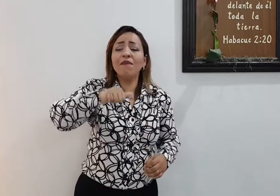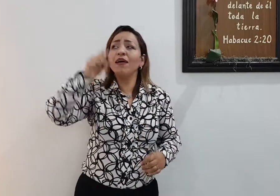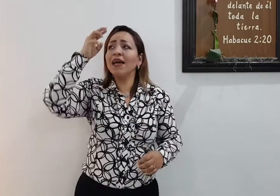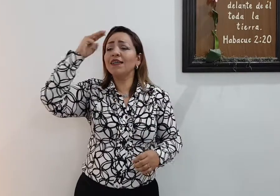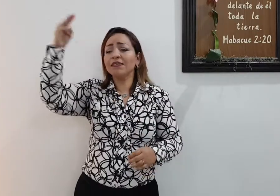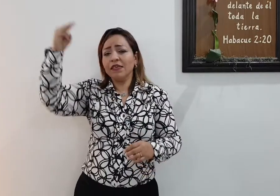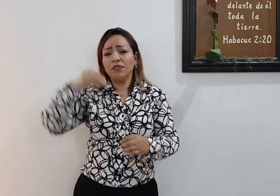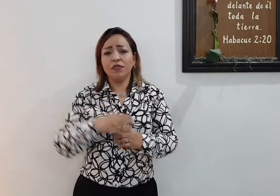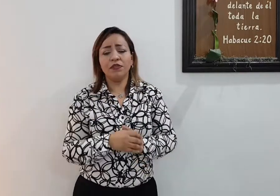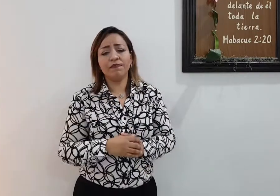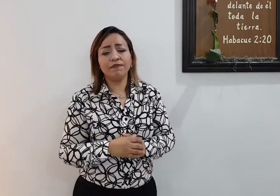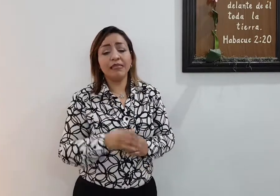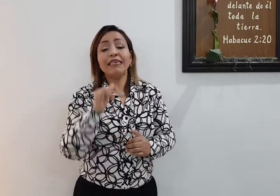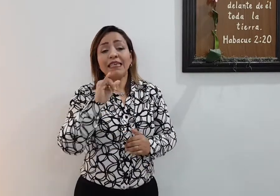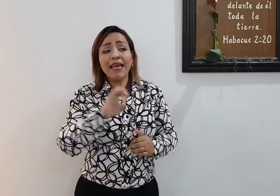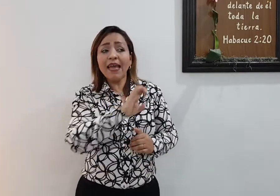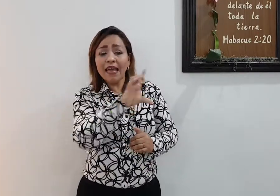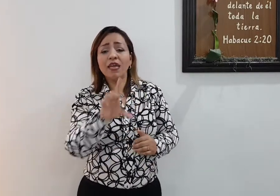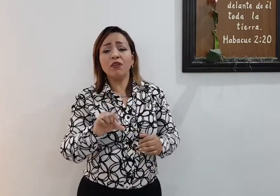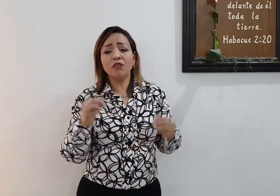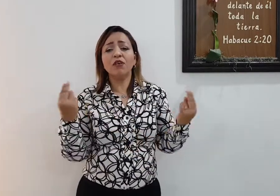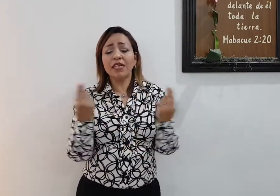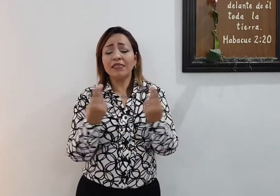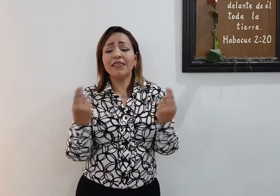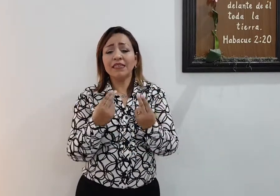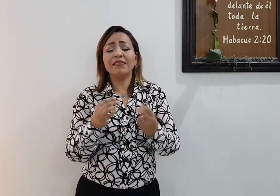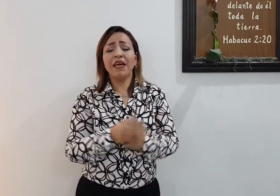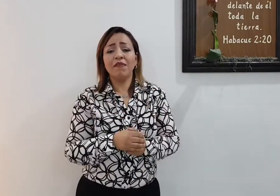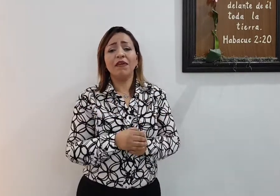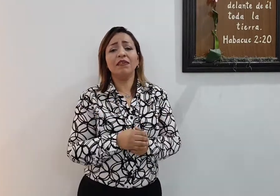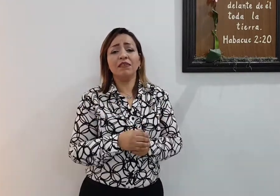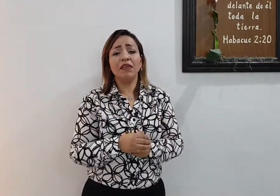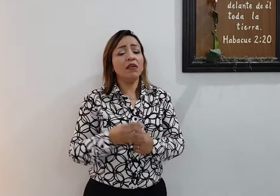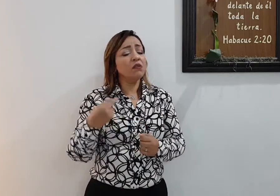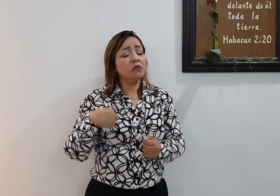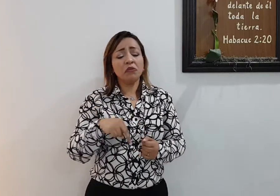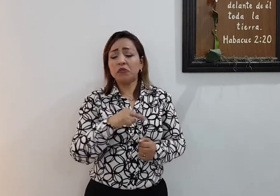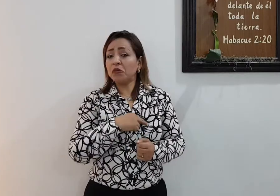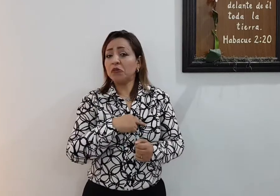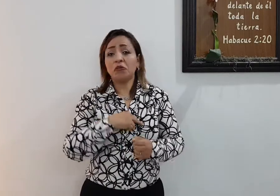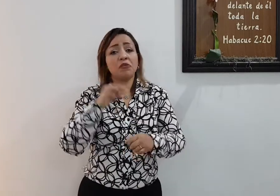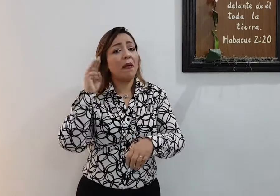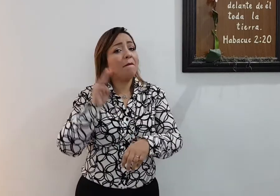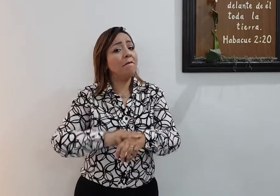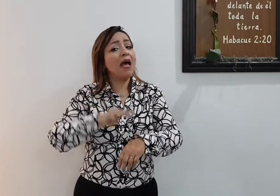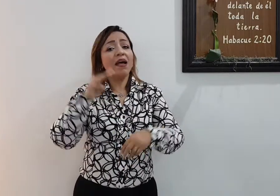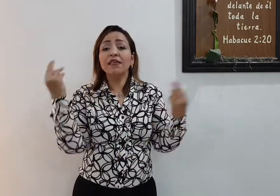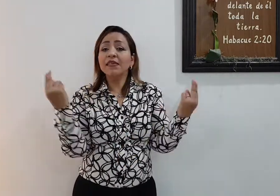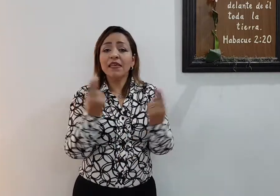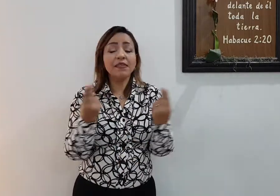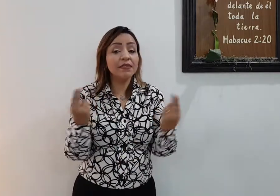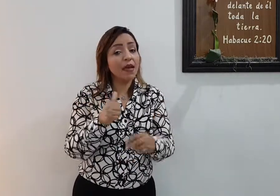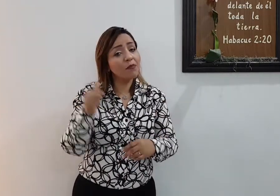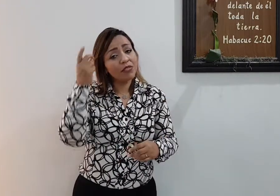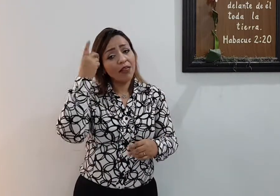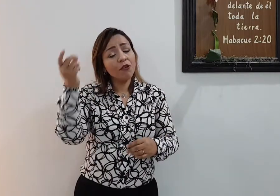si ellos lo necesitaban, hermano, ¿cuánto más nosotros? Definitivamente, ¿verdad? Déjeme decirle algo para considerar.